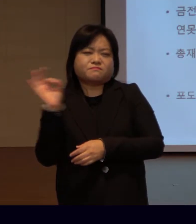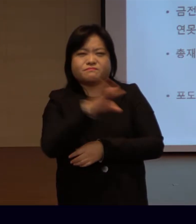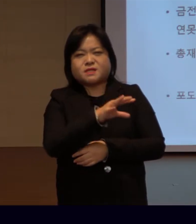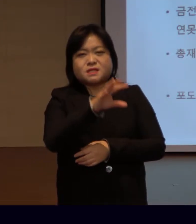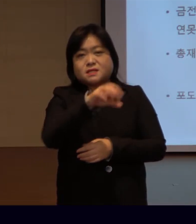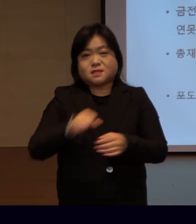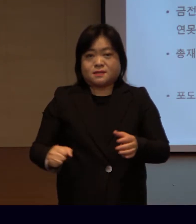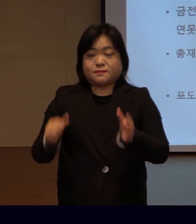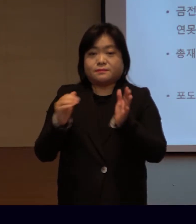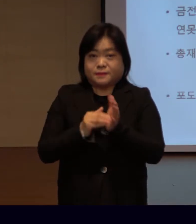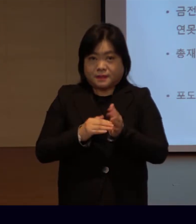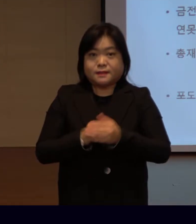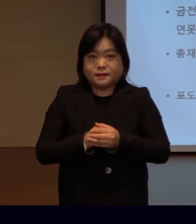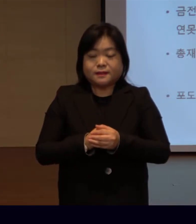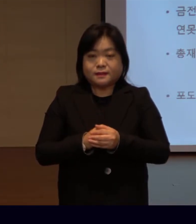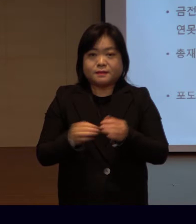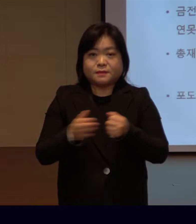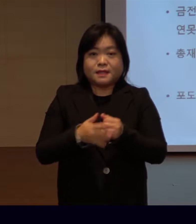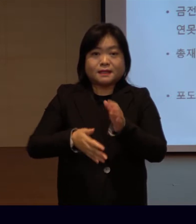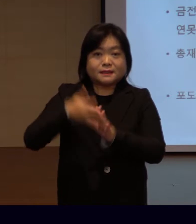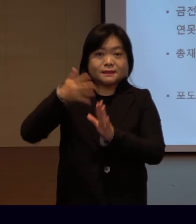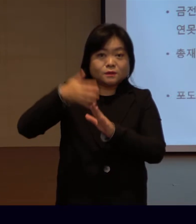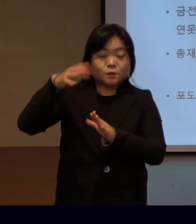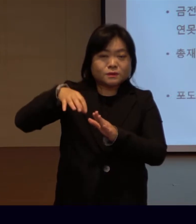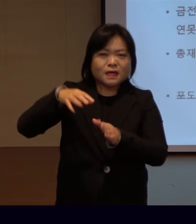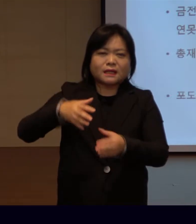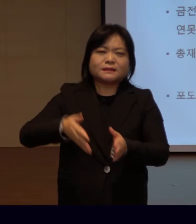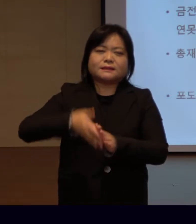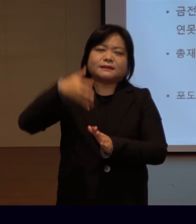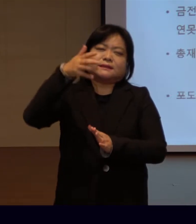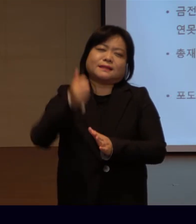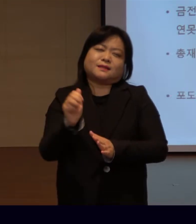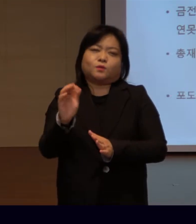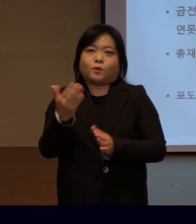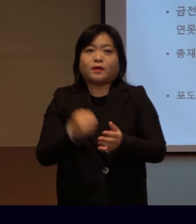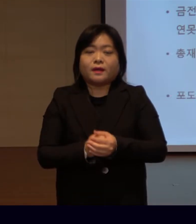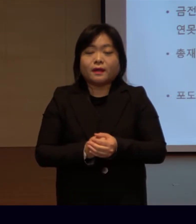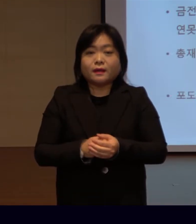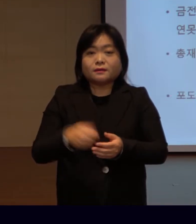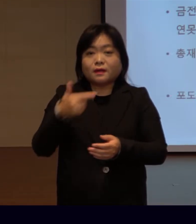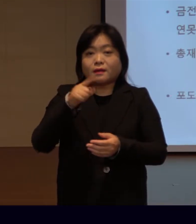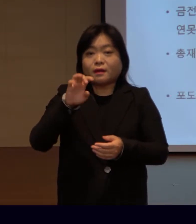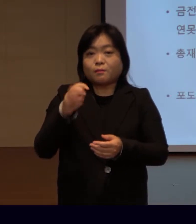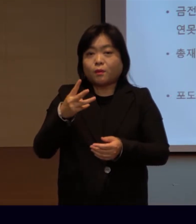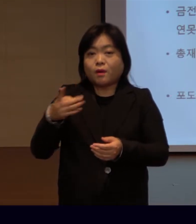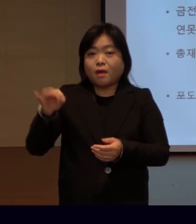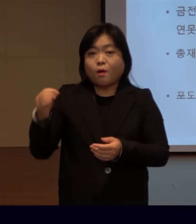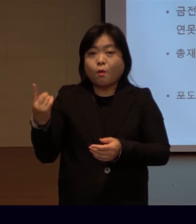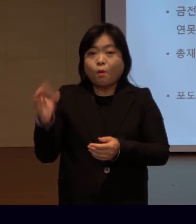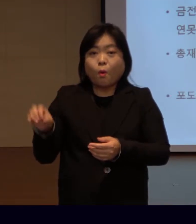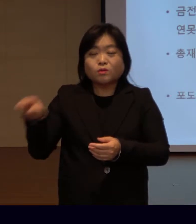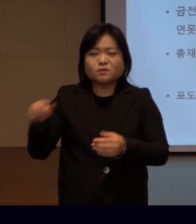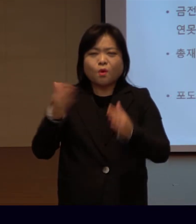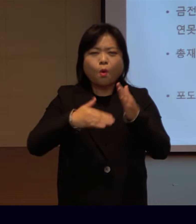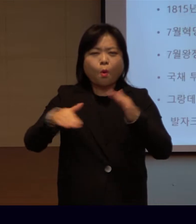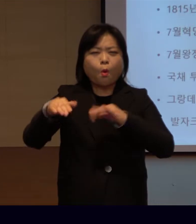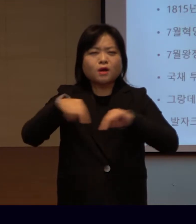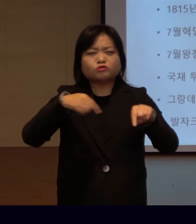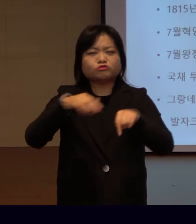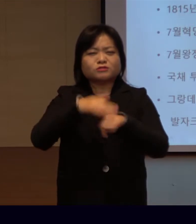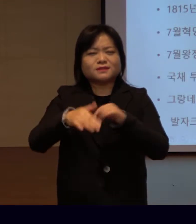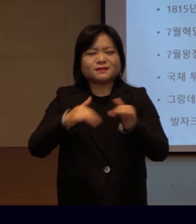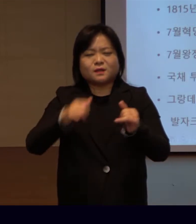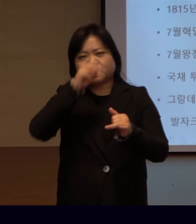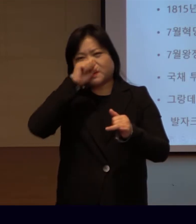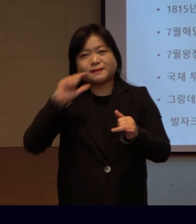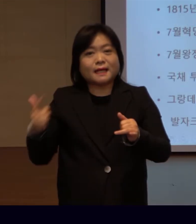그런데 그리고는 그 도시의 시장까지 돼요. 근데 나폴레옹이 등장을 했습니다. 나폴레옹은 공화주의자를 별로 좋아하지 않았겠죠.